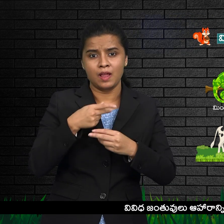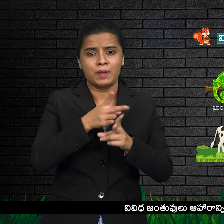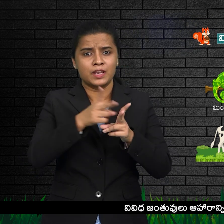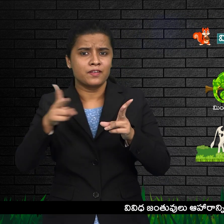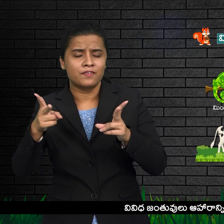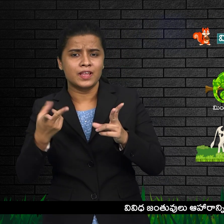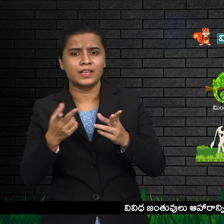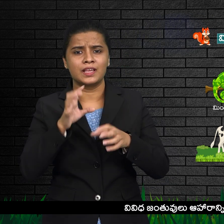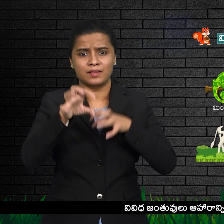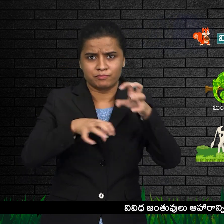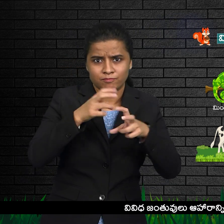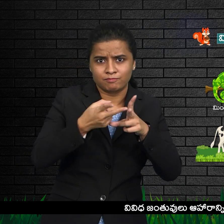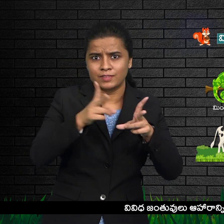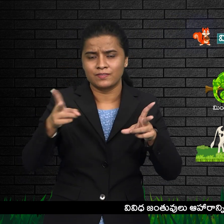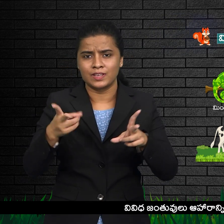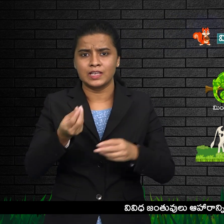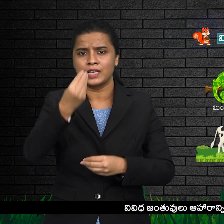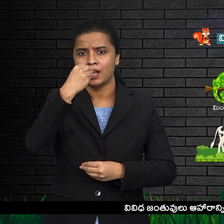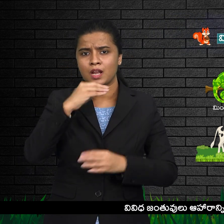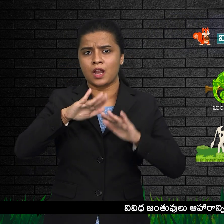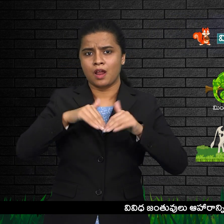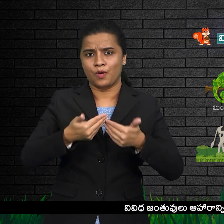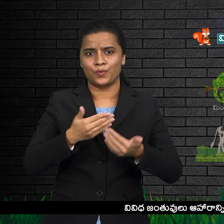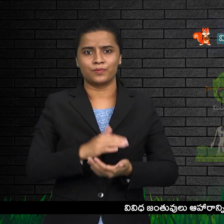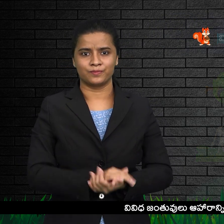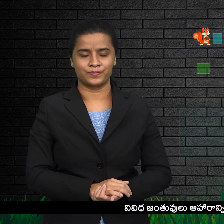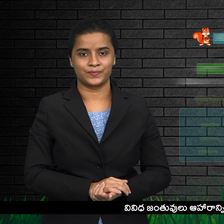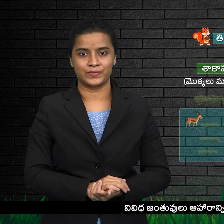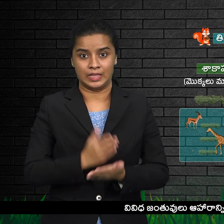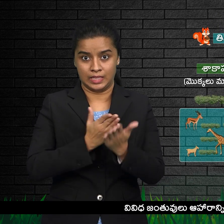వివిధ జంతువులు ఆహారాన్ని తీసుకునే వివిధ మార్గాలు.